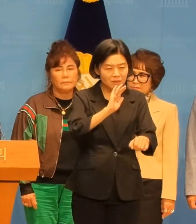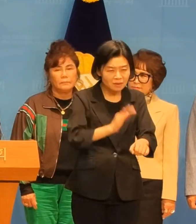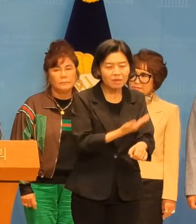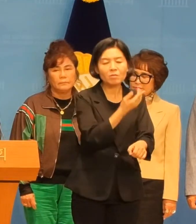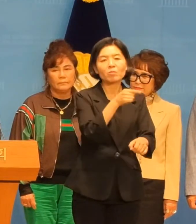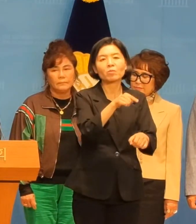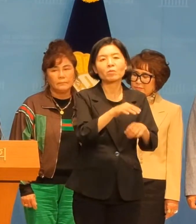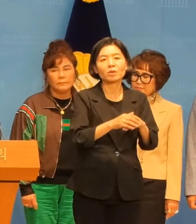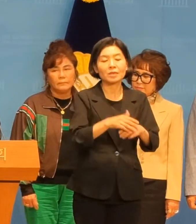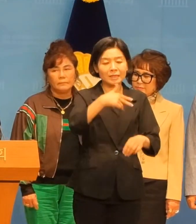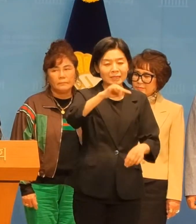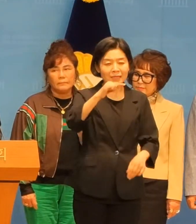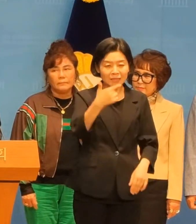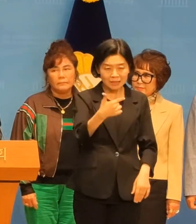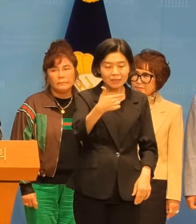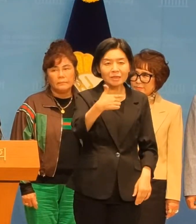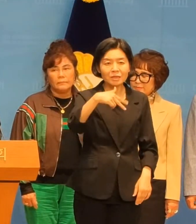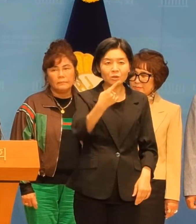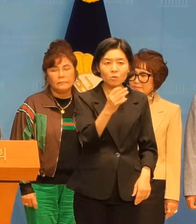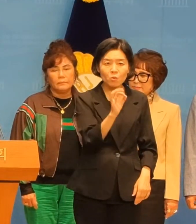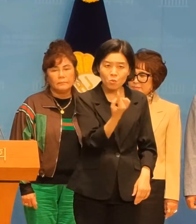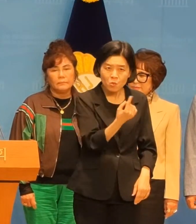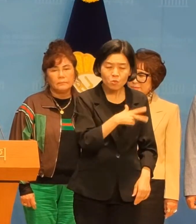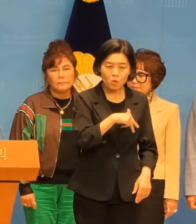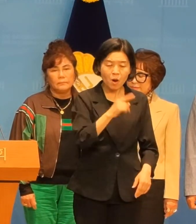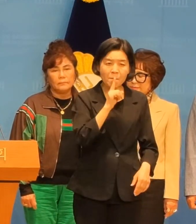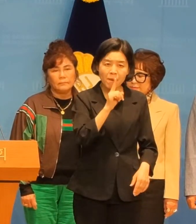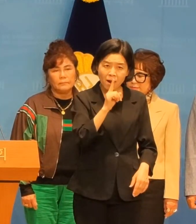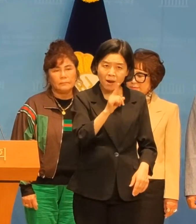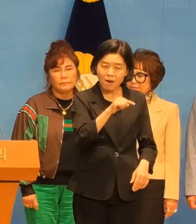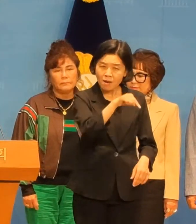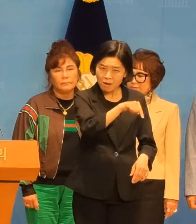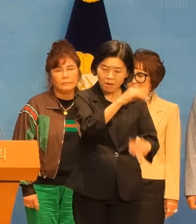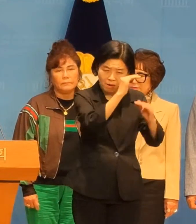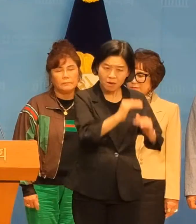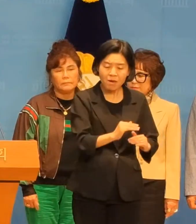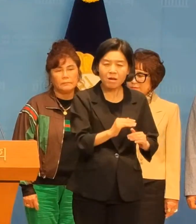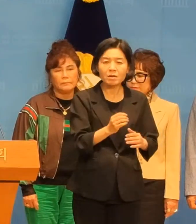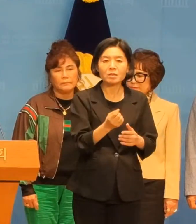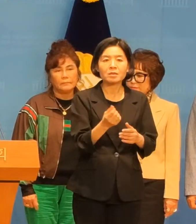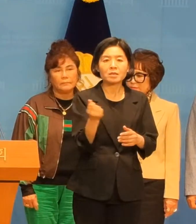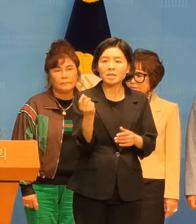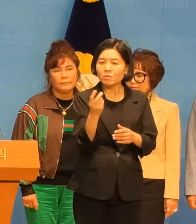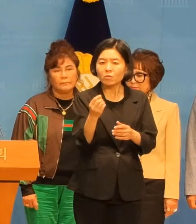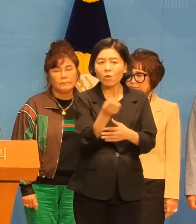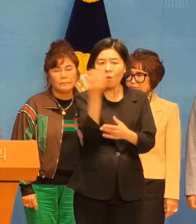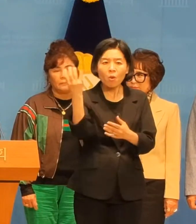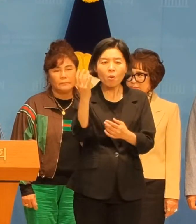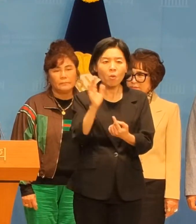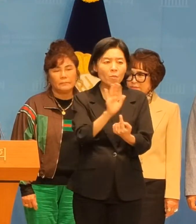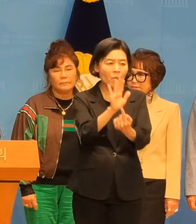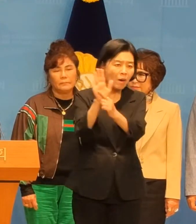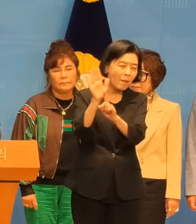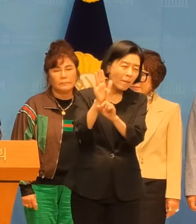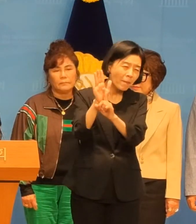진 의원의 발언과 일부 언론의